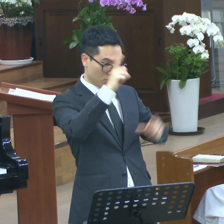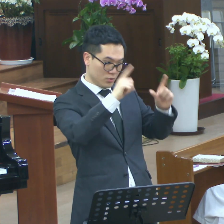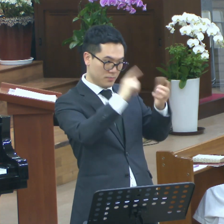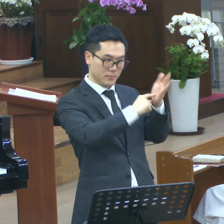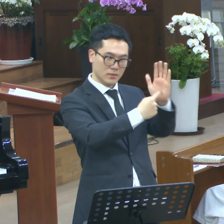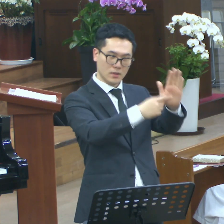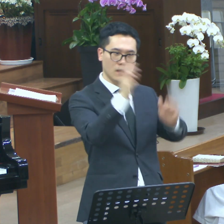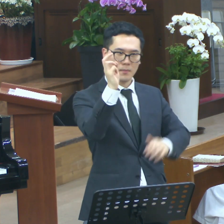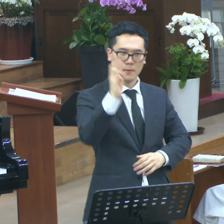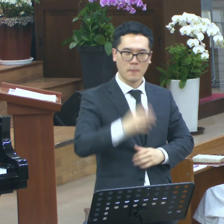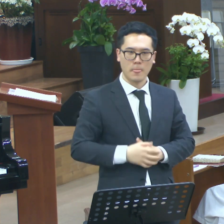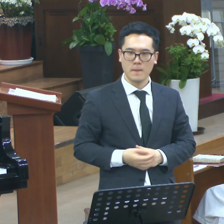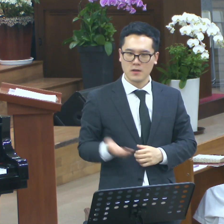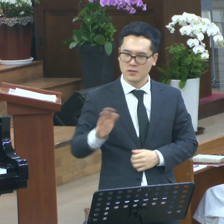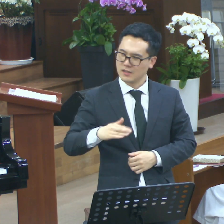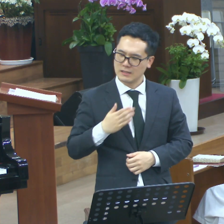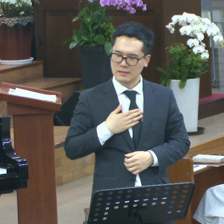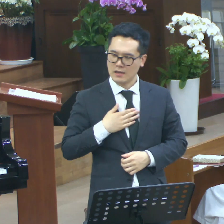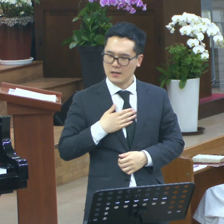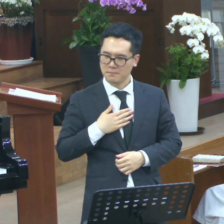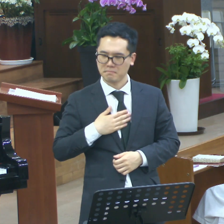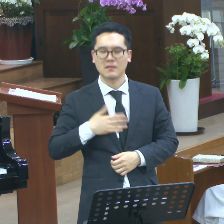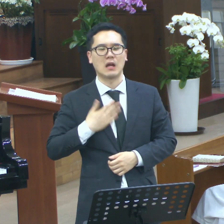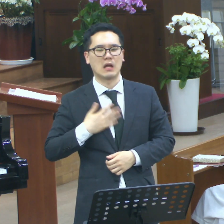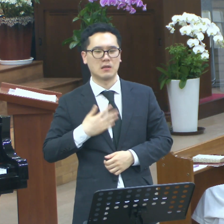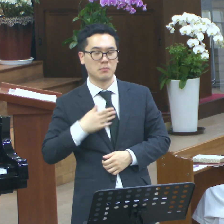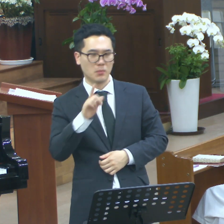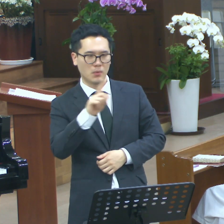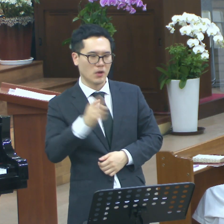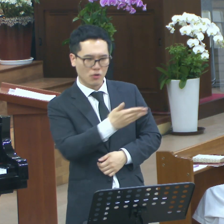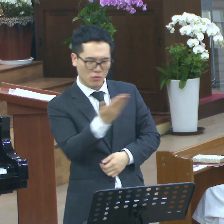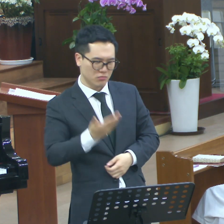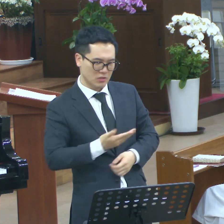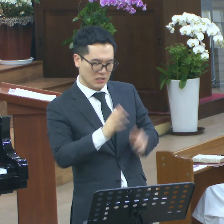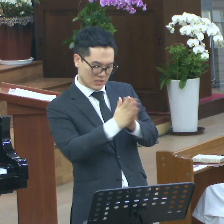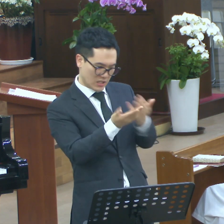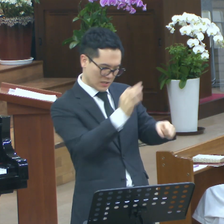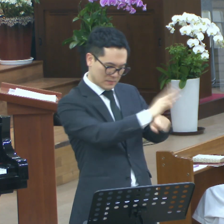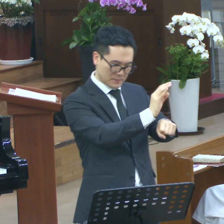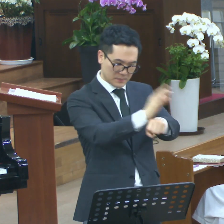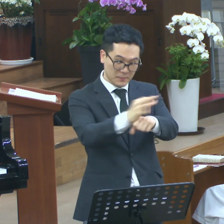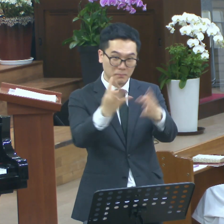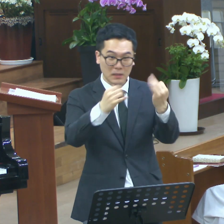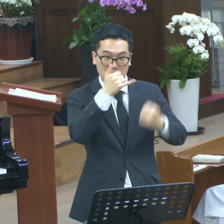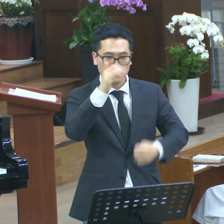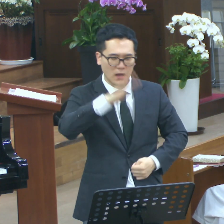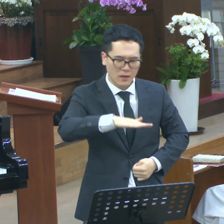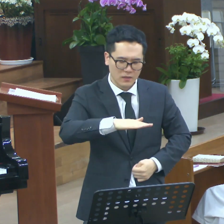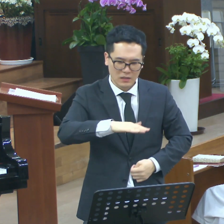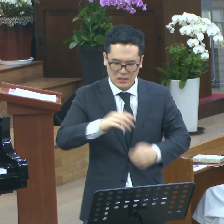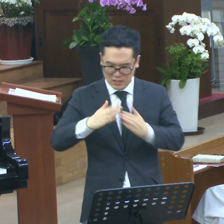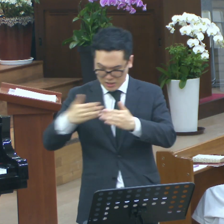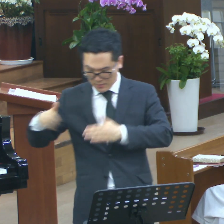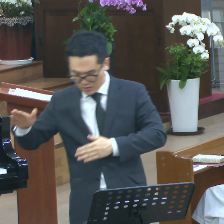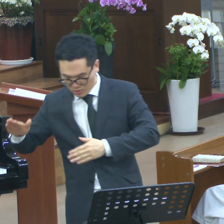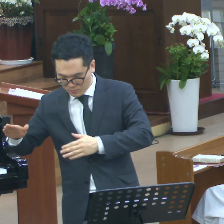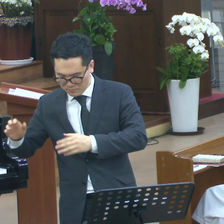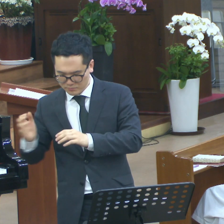교회예요. 그리고 큐틴을 사라 그러는 것도 순종을 안 해요. 왜냐면 사봐야 안 하니까 내가 4,000원이 아까워서가